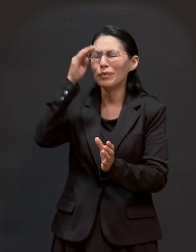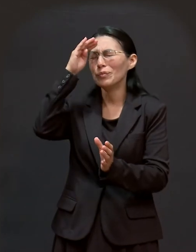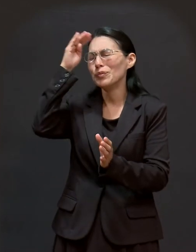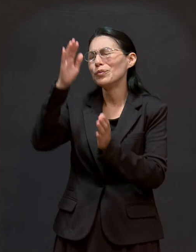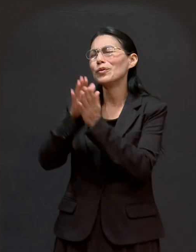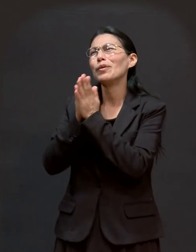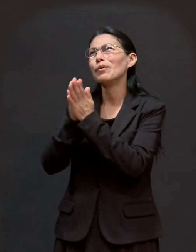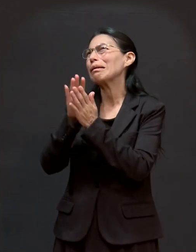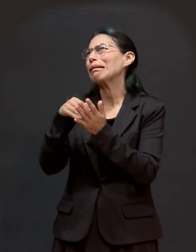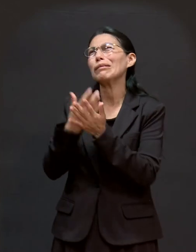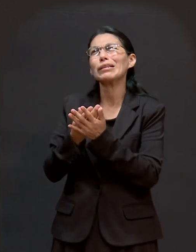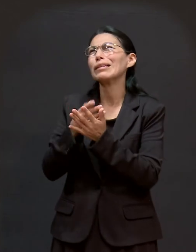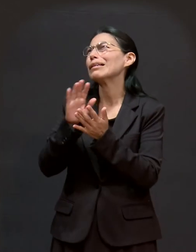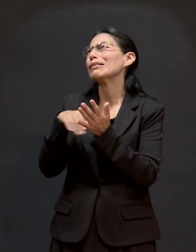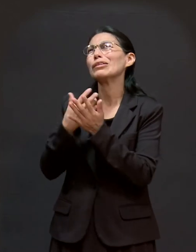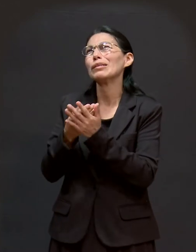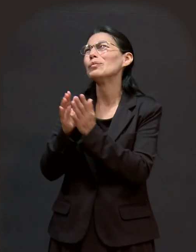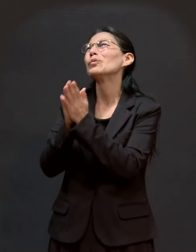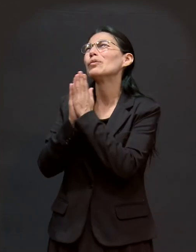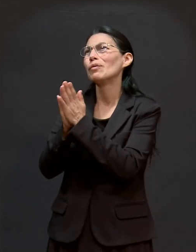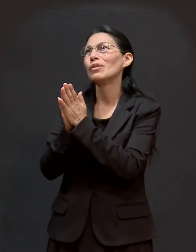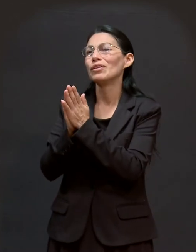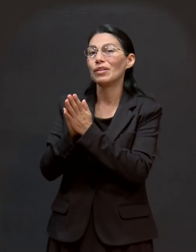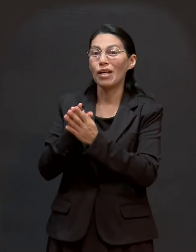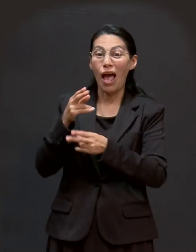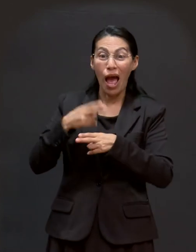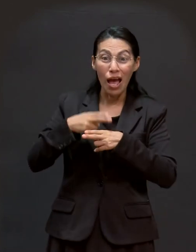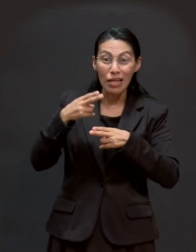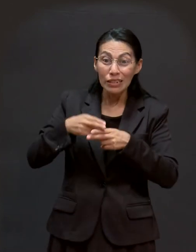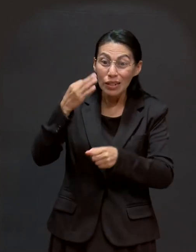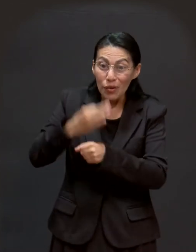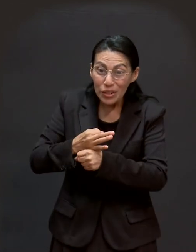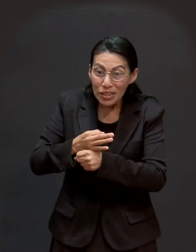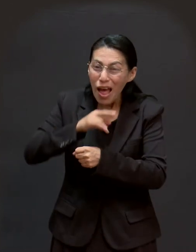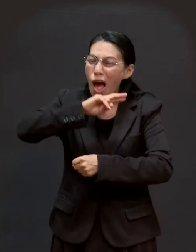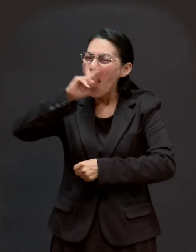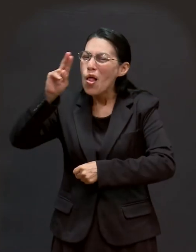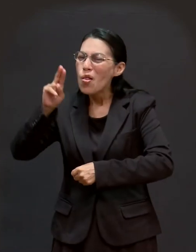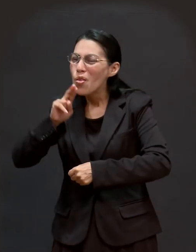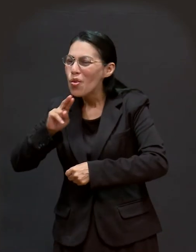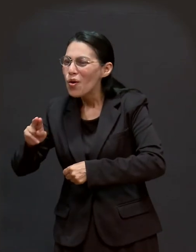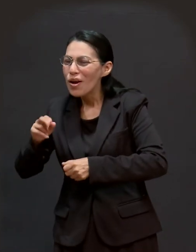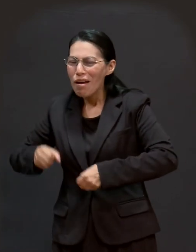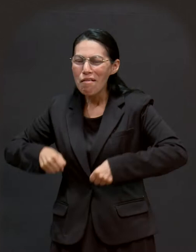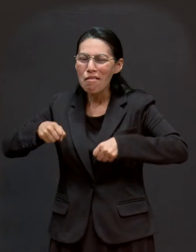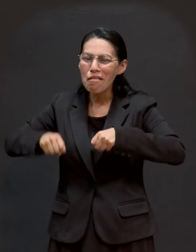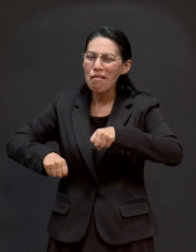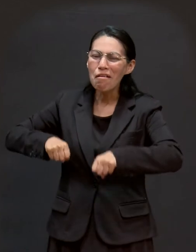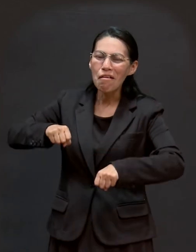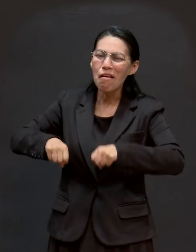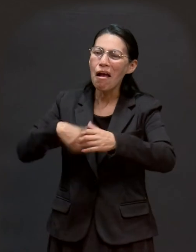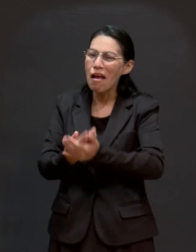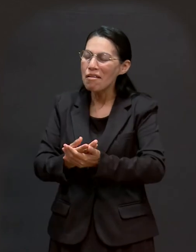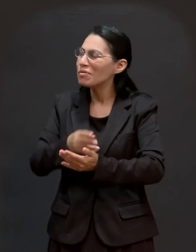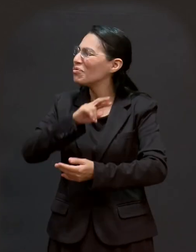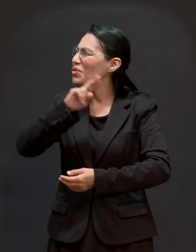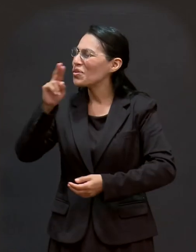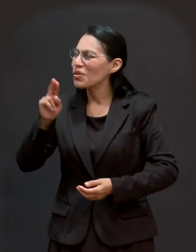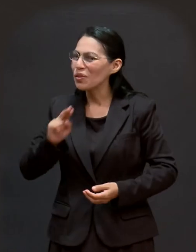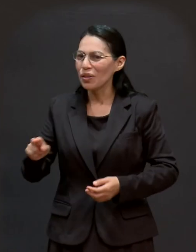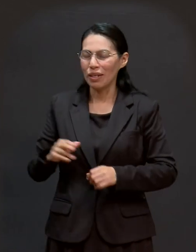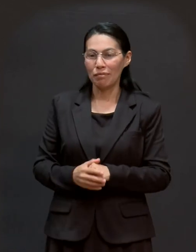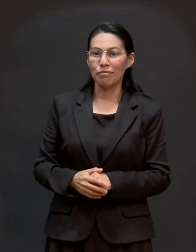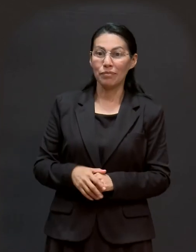cuando lo empuje yo decía señor que no se caiga y que no se caiga y hasta el día de hoy no se ha caído la bicicleta pero